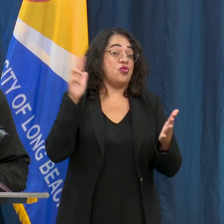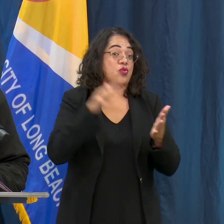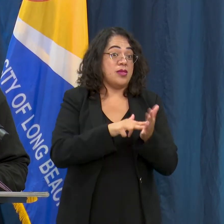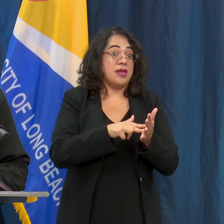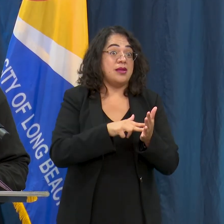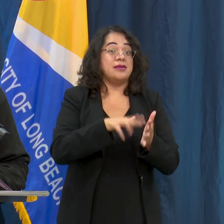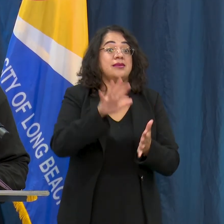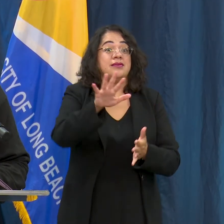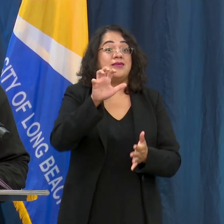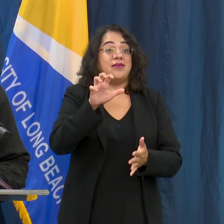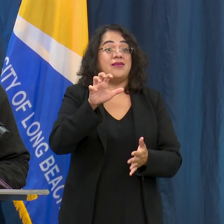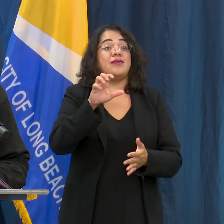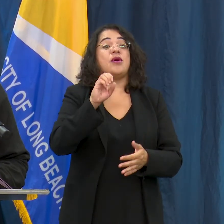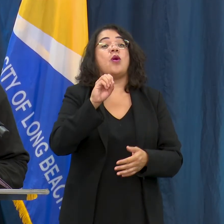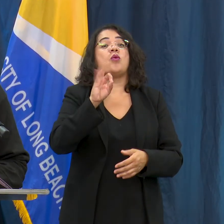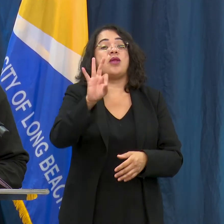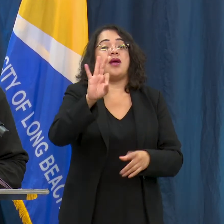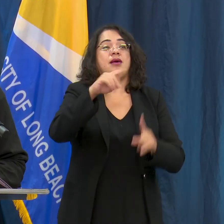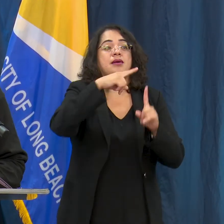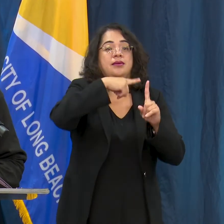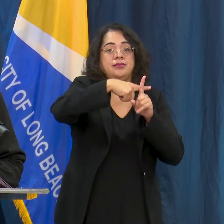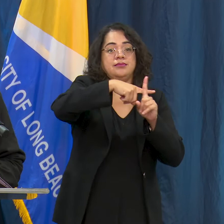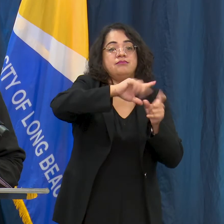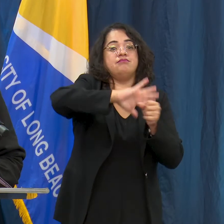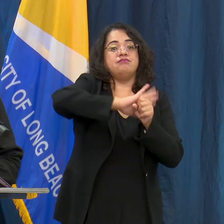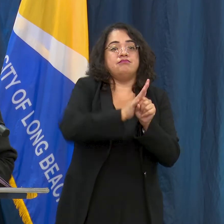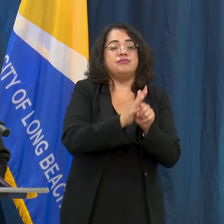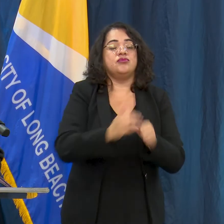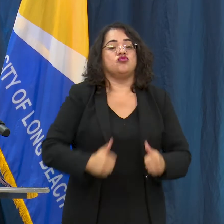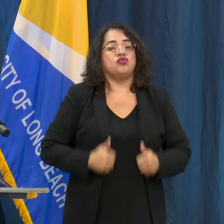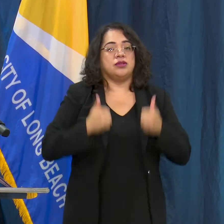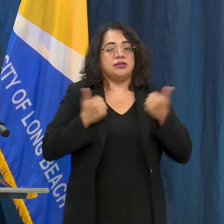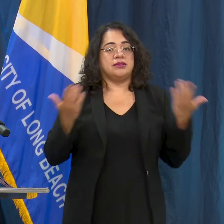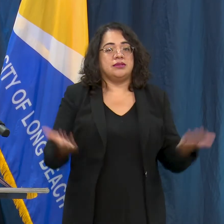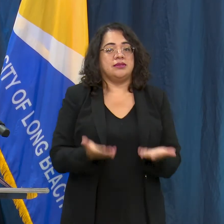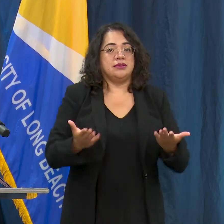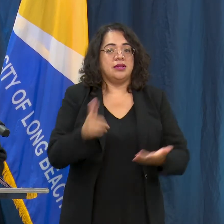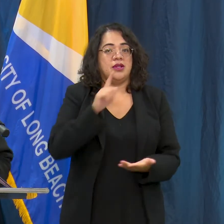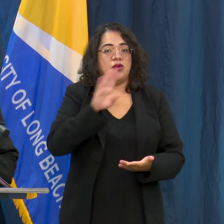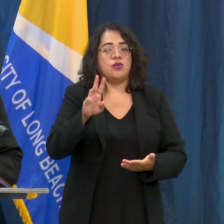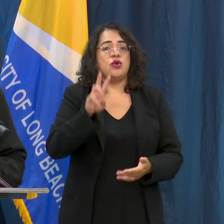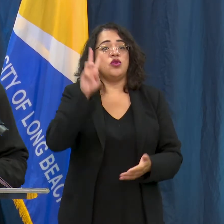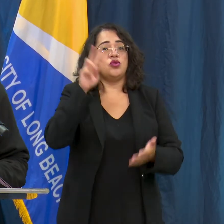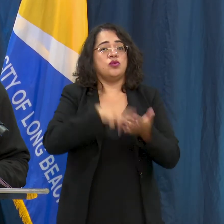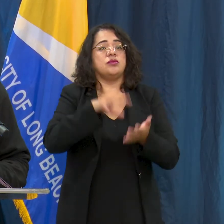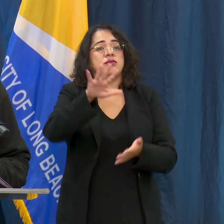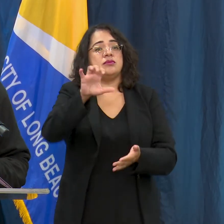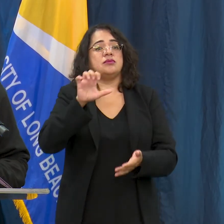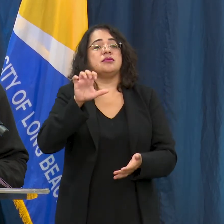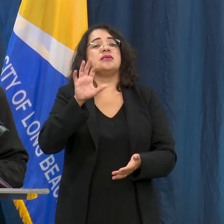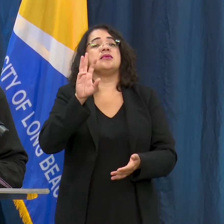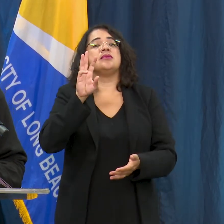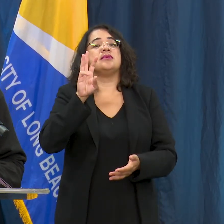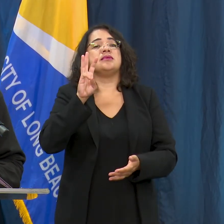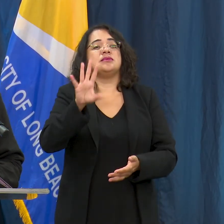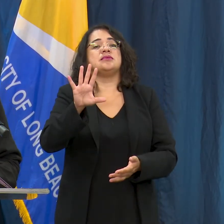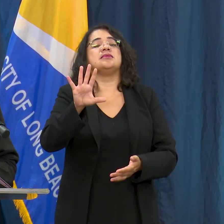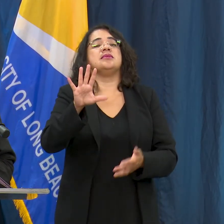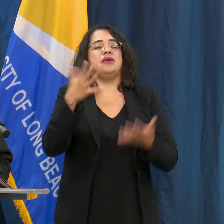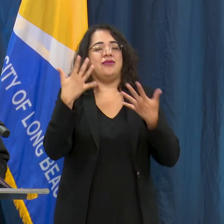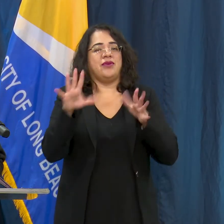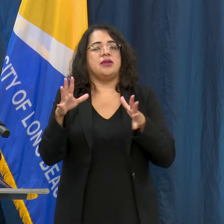3,509 residentes que han dado positivo por el coronavirus. Aproximadamente 2,565 personas han